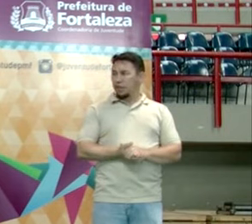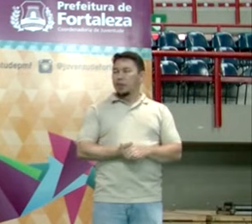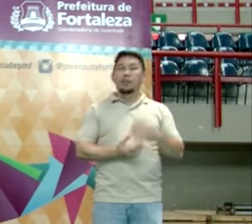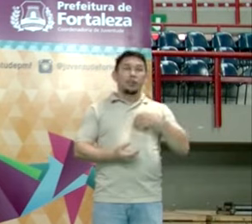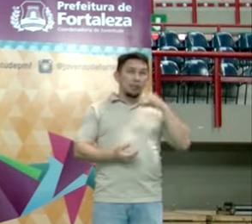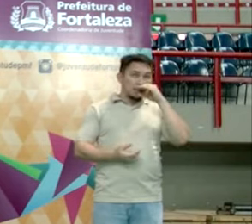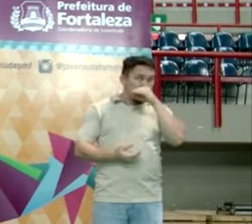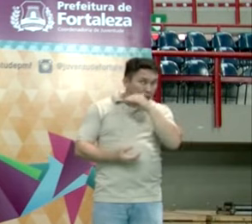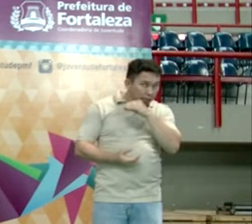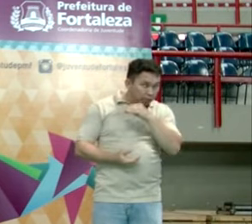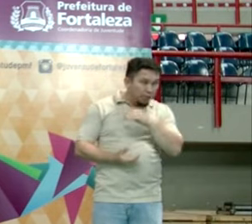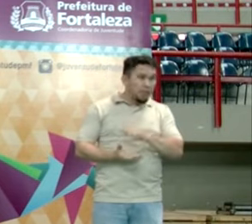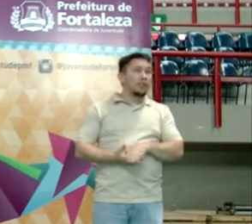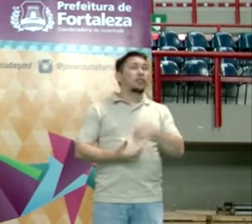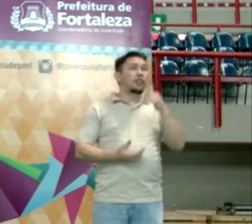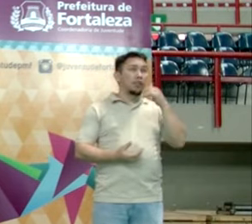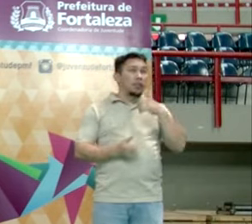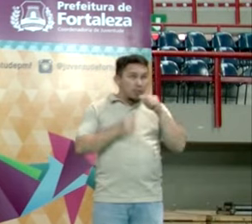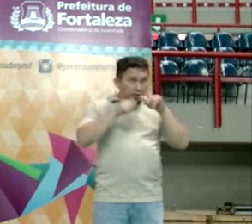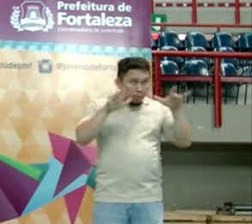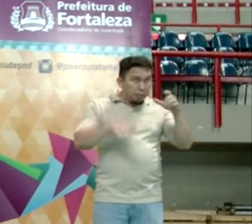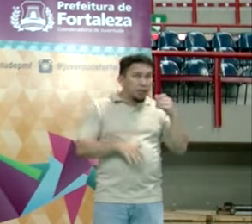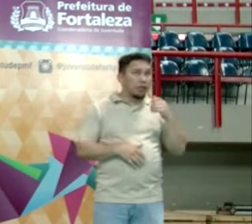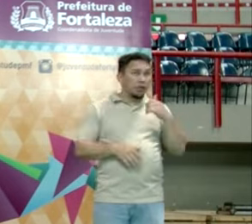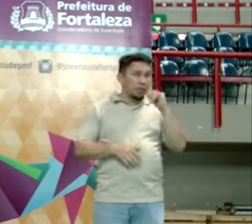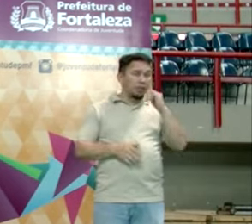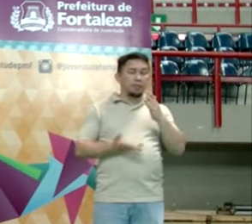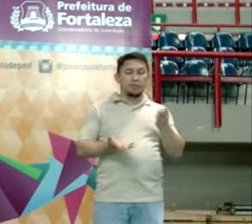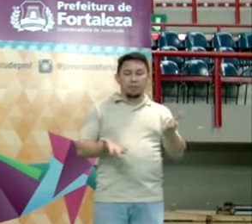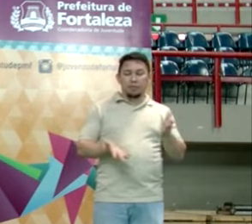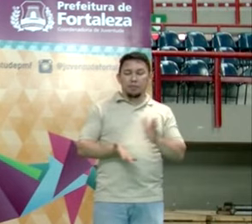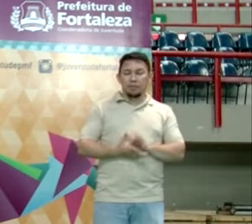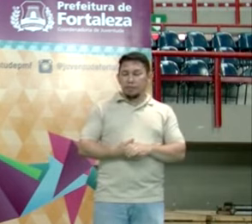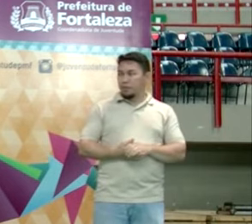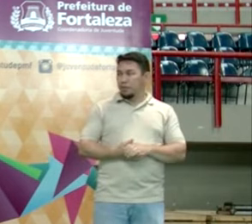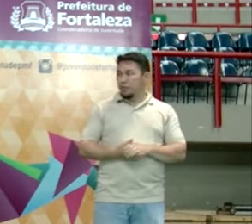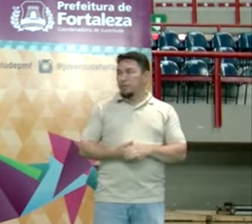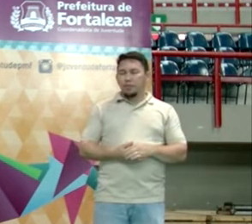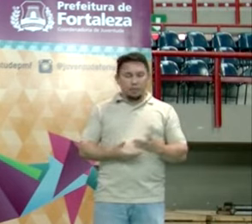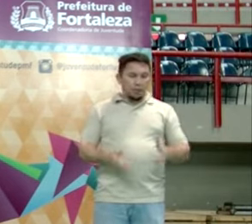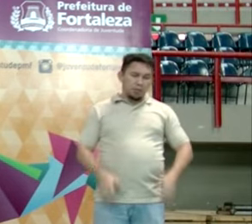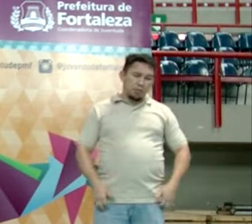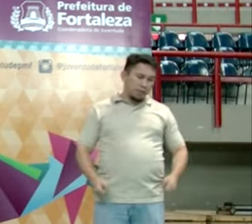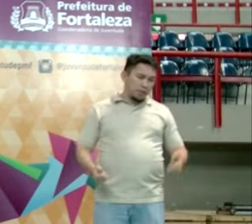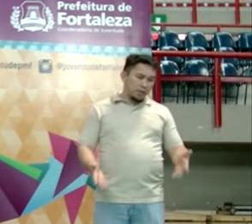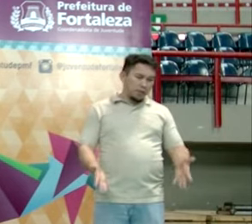isso esquenta, libera energia e, obviamente, eu vou gastar.